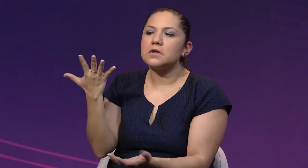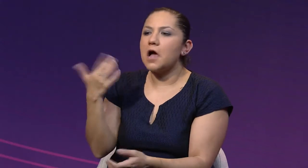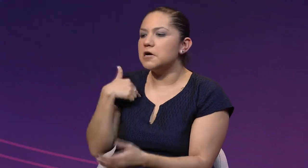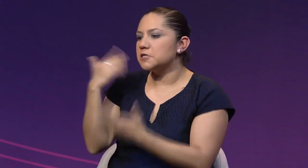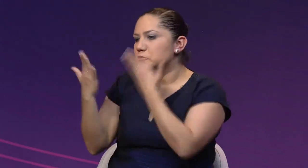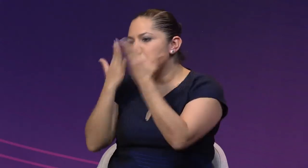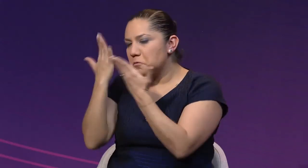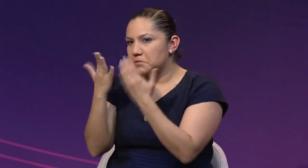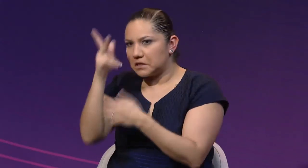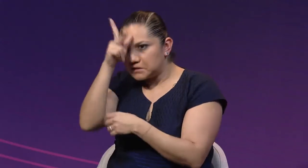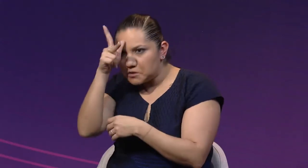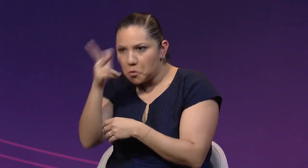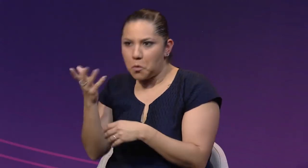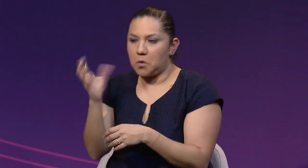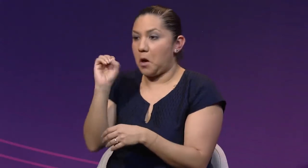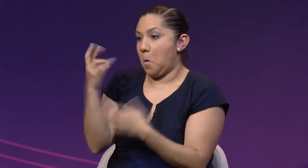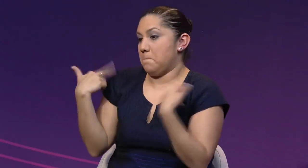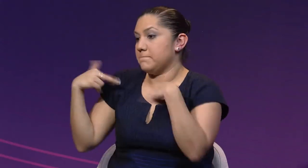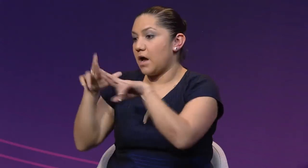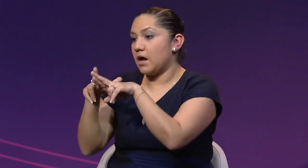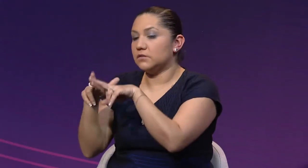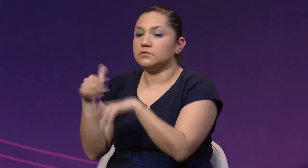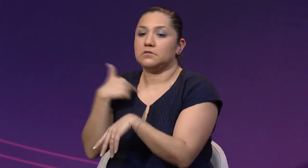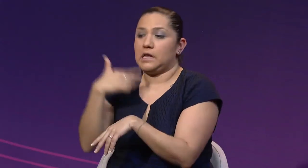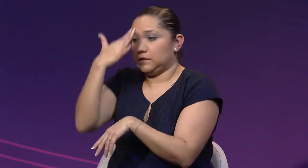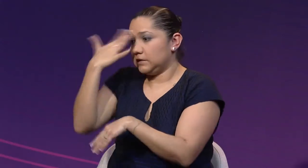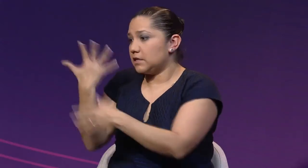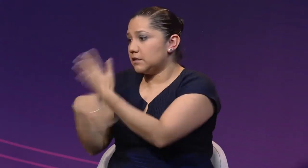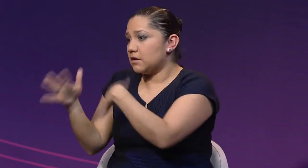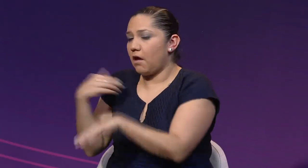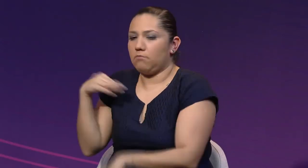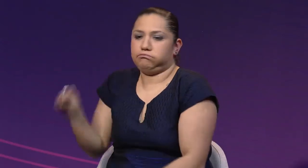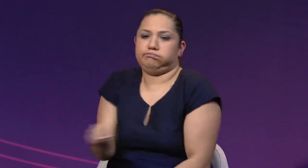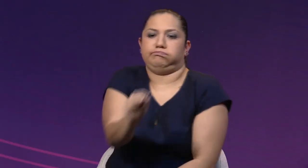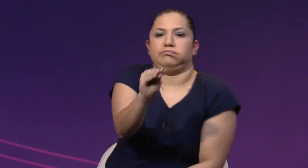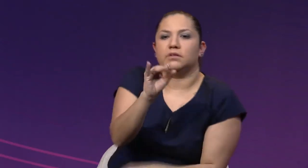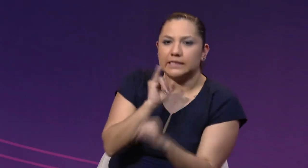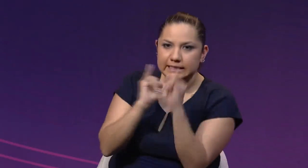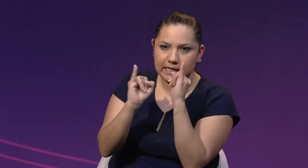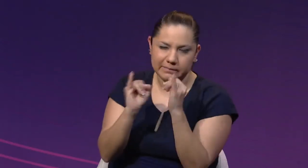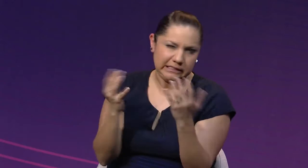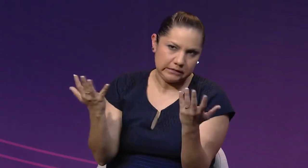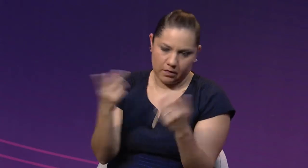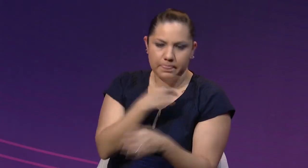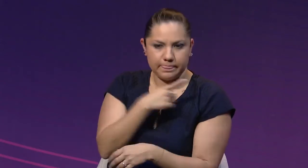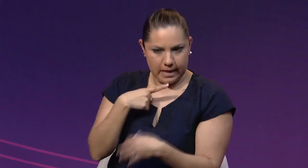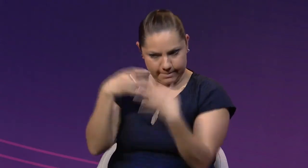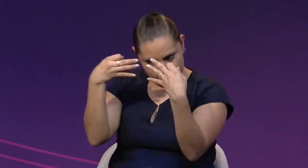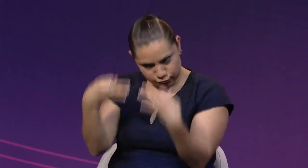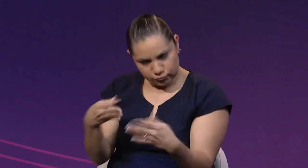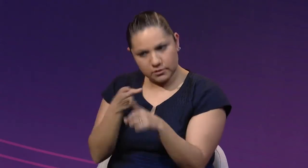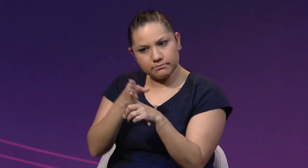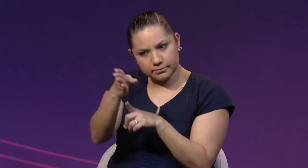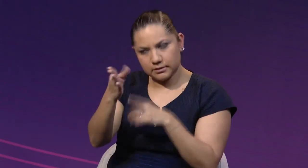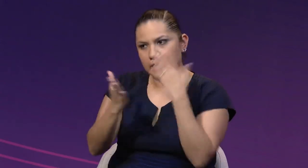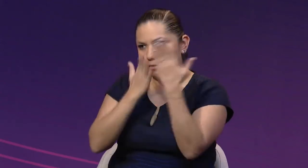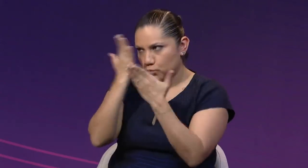cierto, pero cada vez debería de haber más profesionales en el tema, ¿no? Que se preparen en el área en donde van a trabajar,